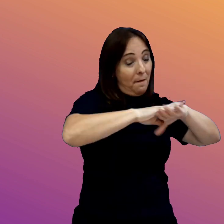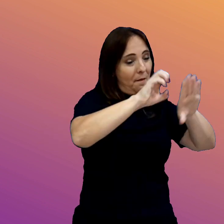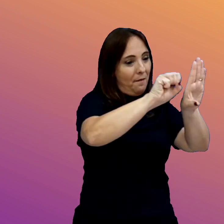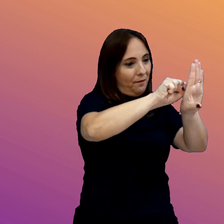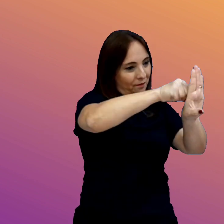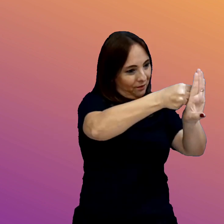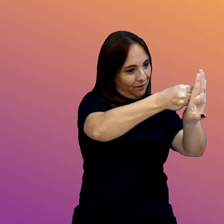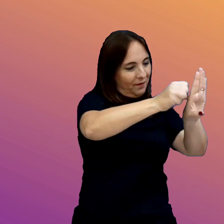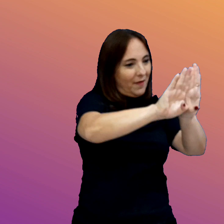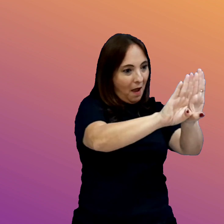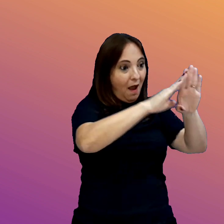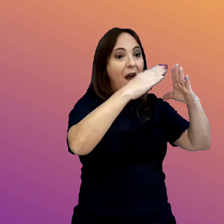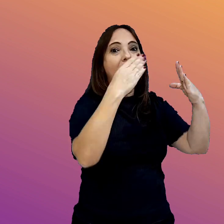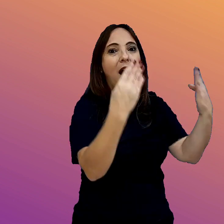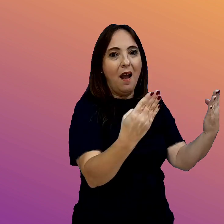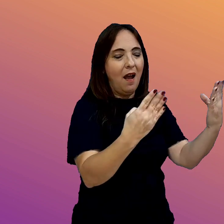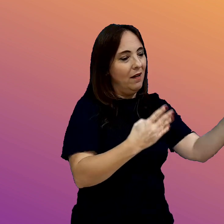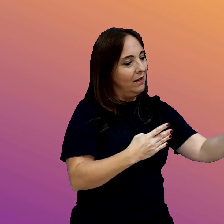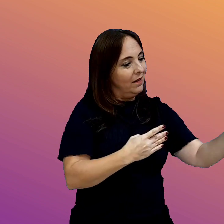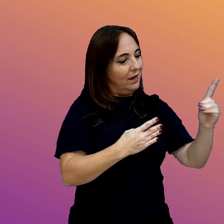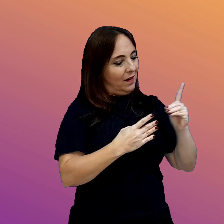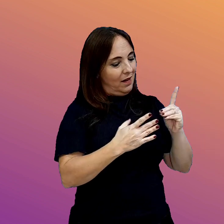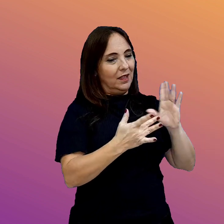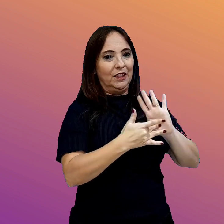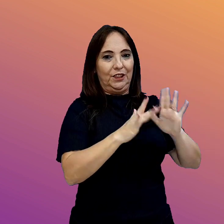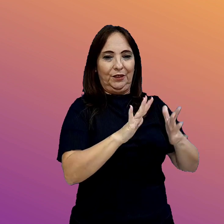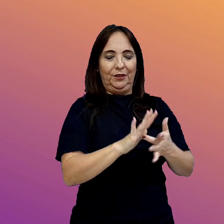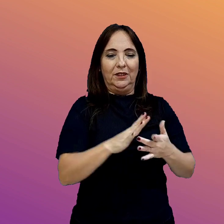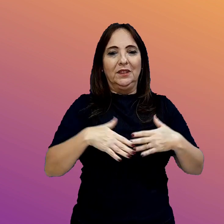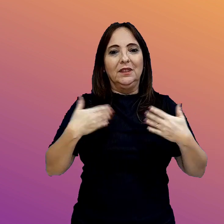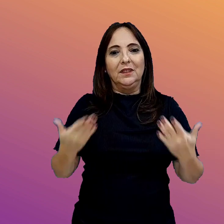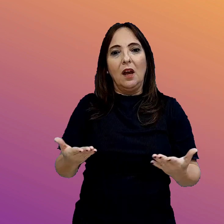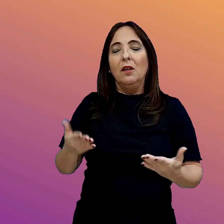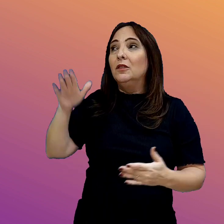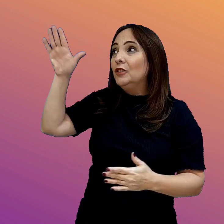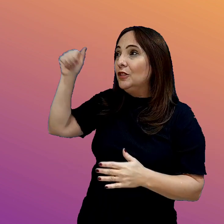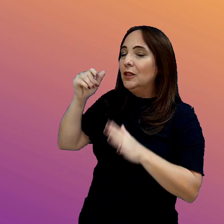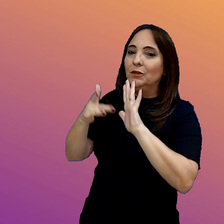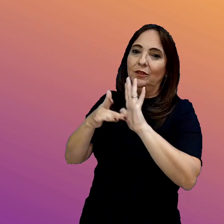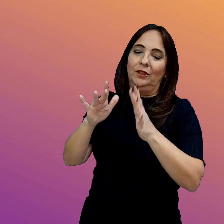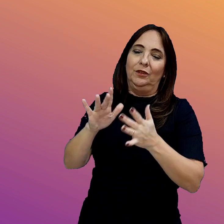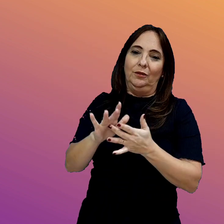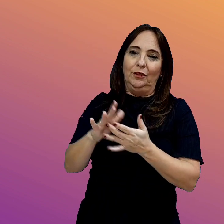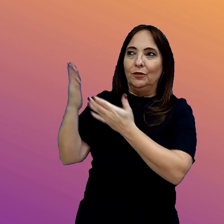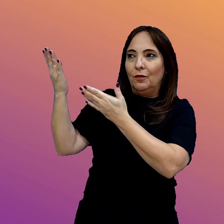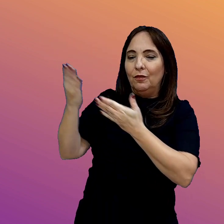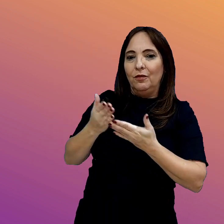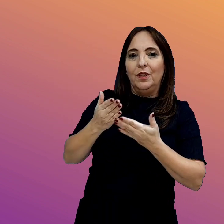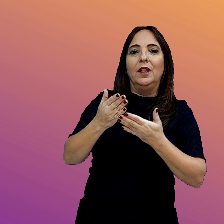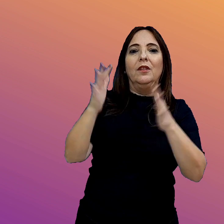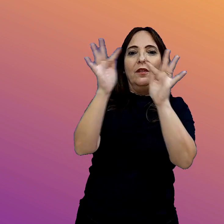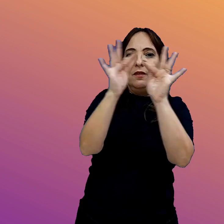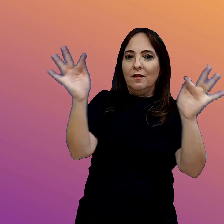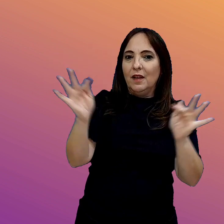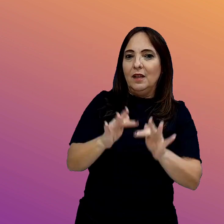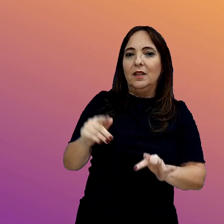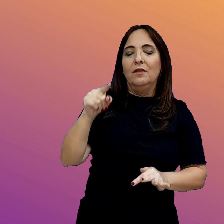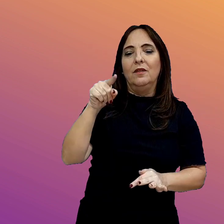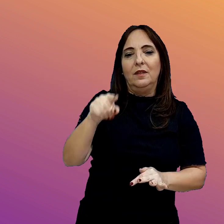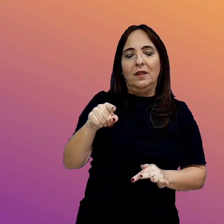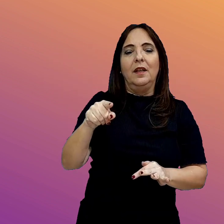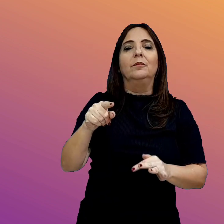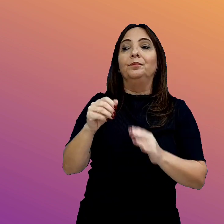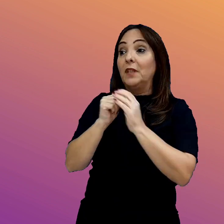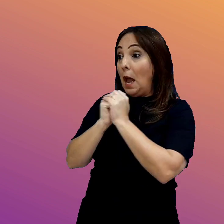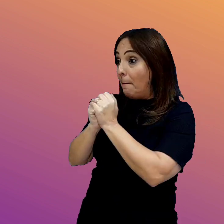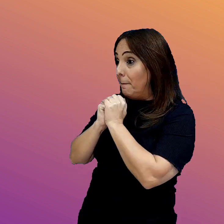casa. Então chame e convide, você vai ser muito mais feliz, eu creio. Amém. Obrigado, pastor Paulo.